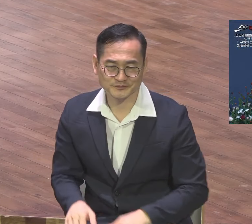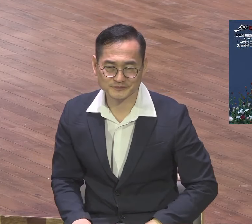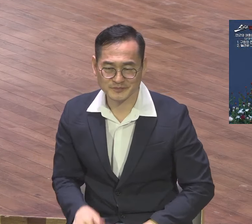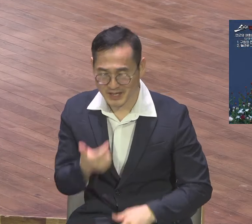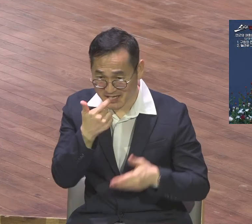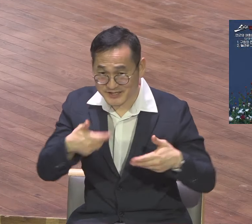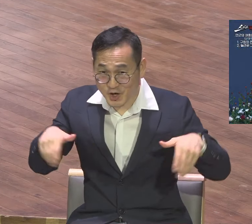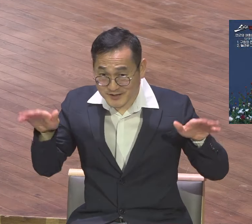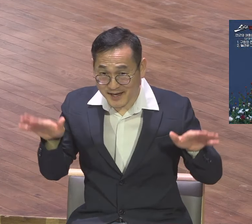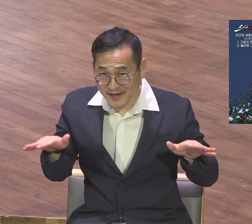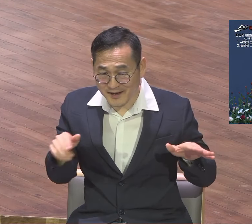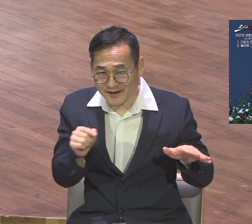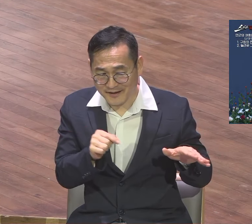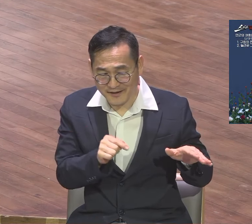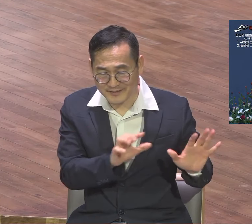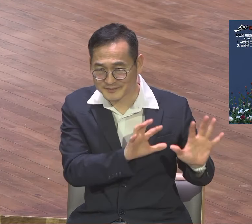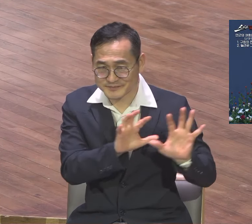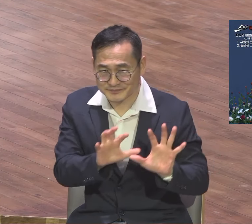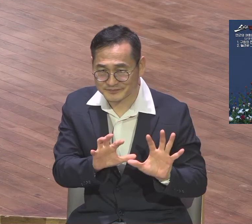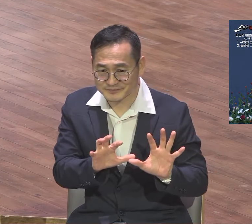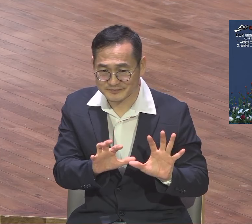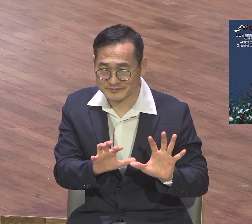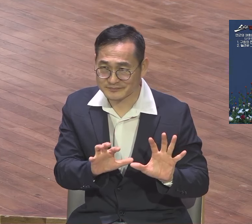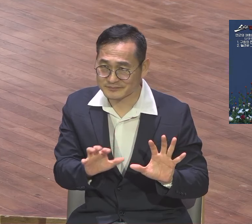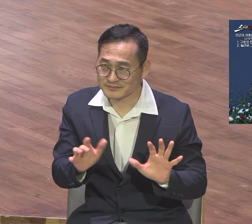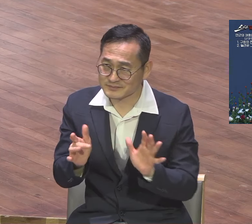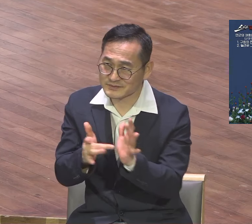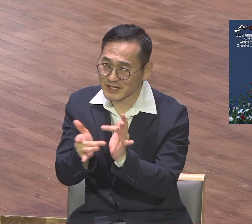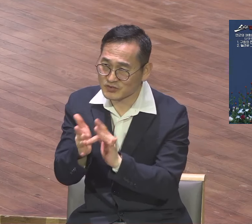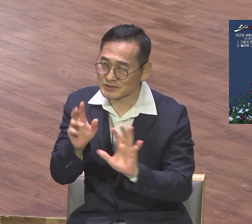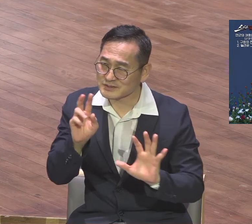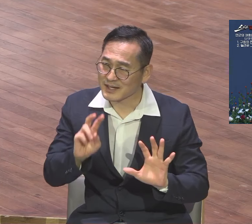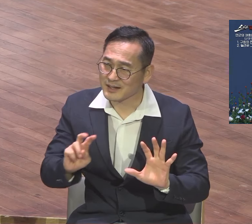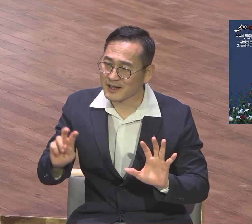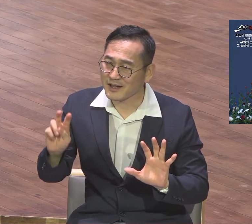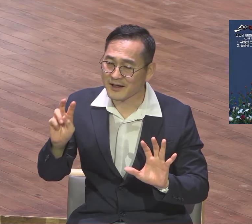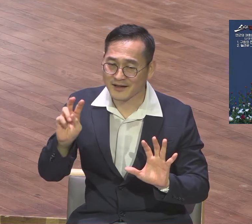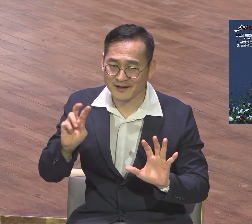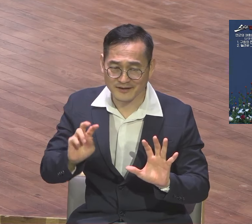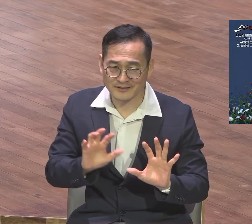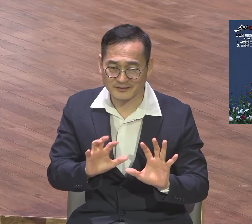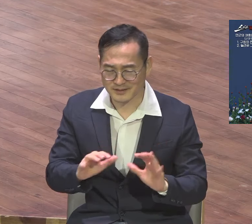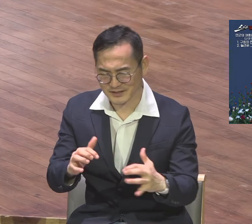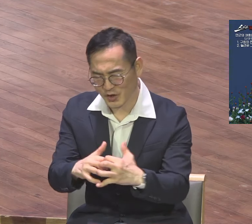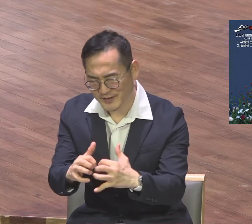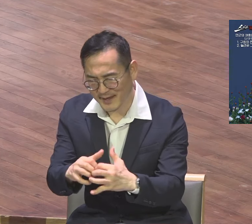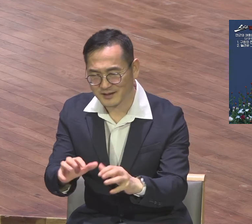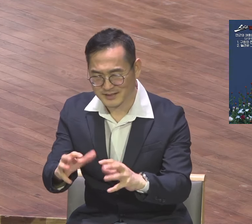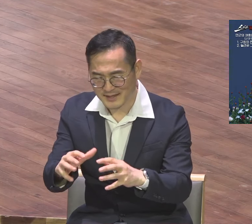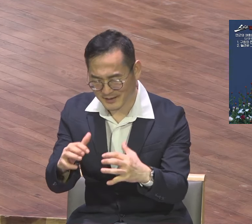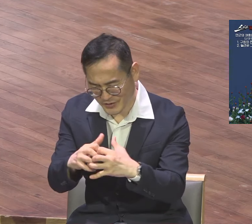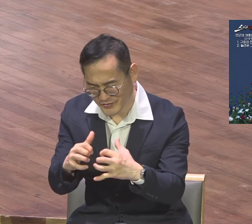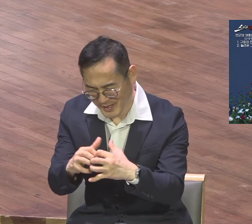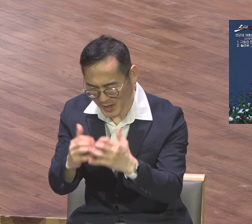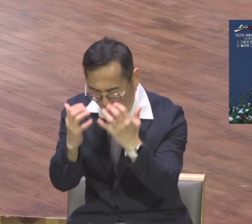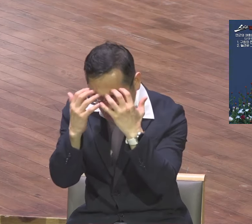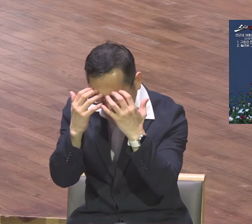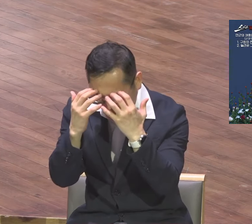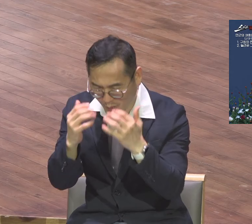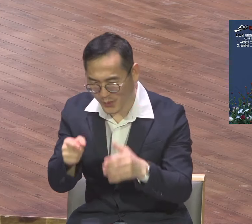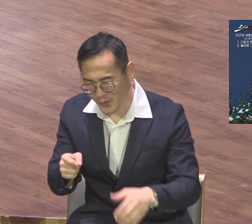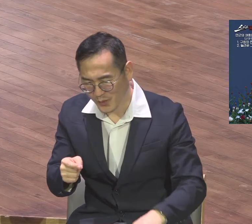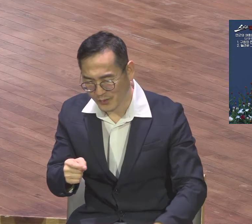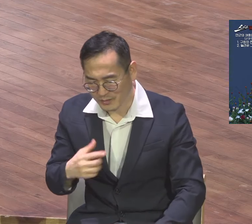천사들이나 천사들이 메시아 오시면 찬양을 하잖아요. 창세기 3장에 이 땅에 계속 전쟁과 기근과 고통과